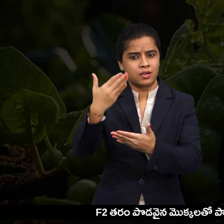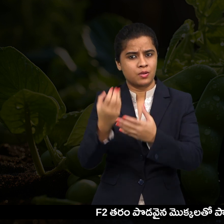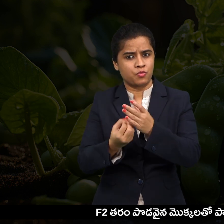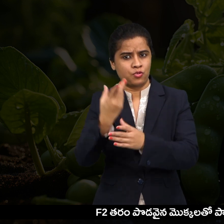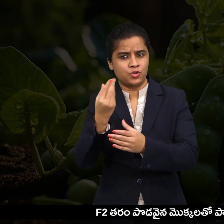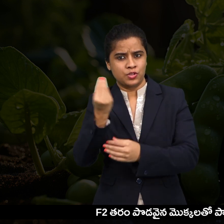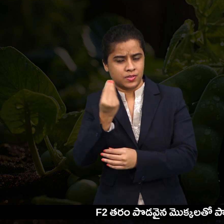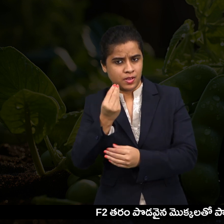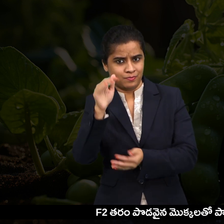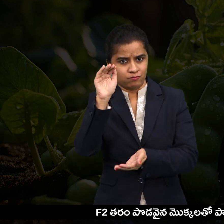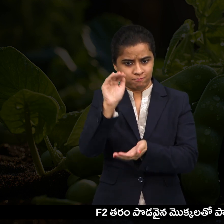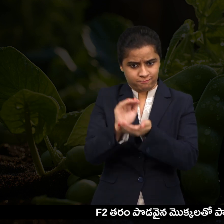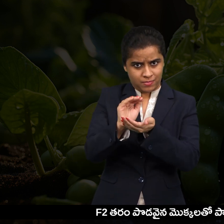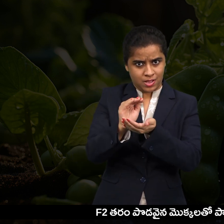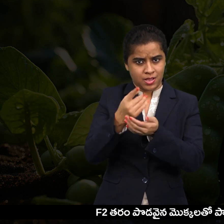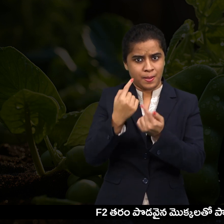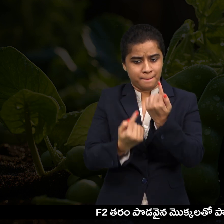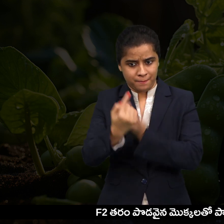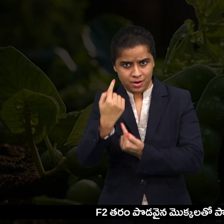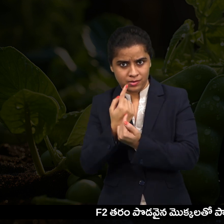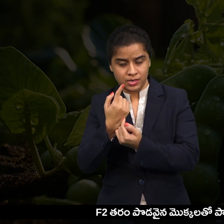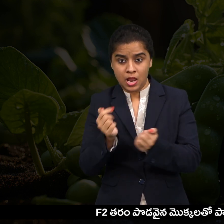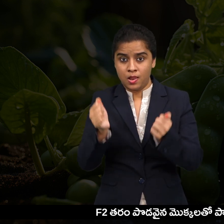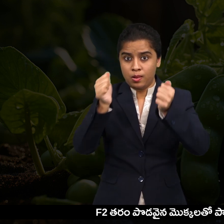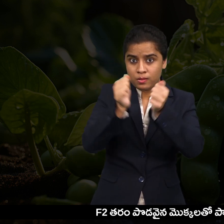కొన్ని పొట్టి మొక్కలను ఉత్పత్తి చేసింది.